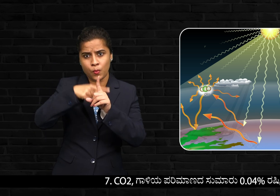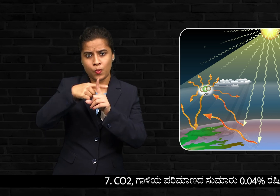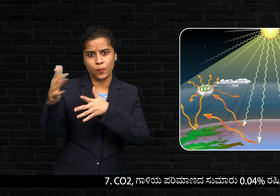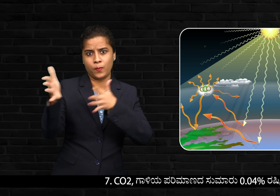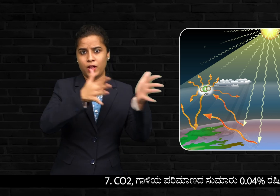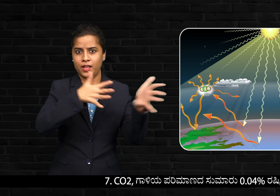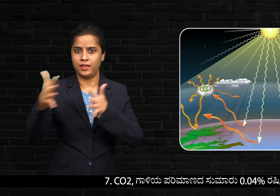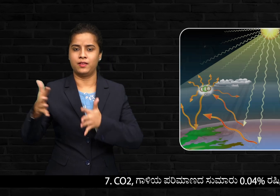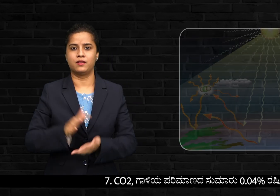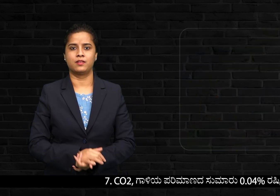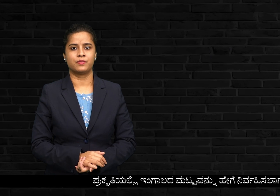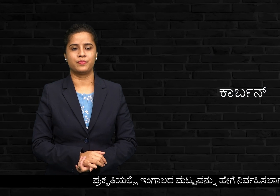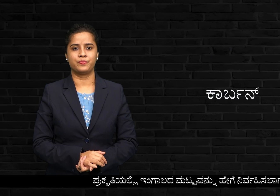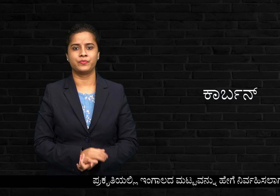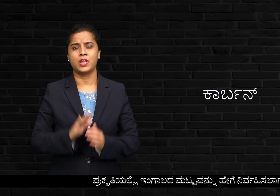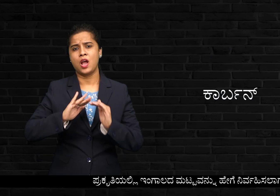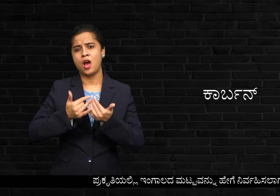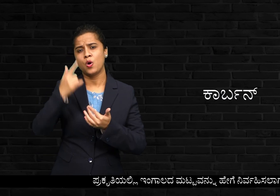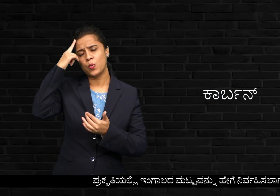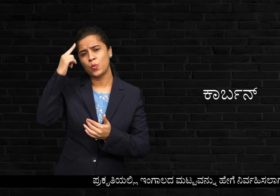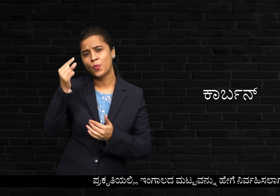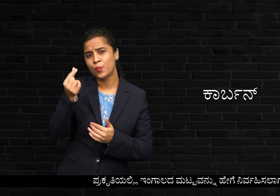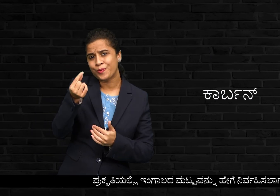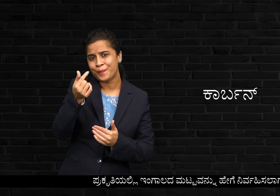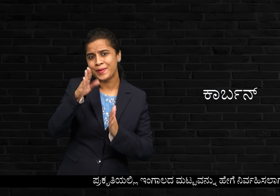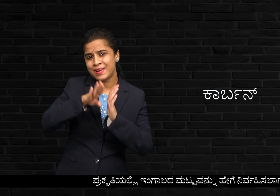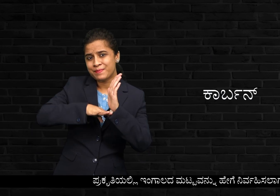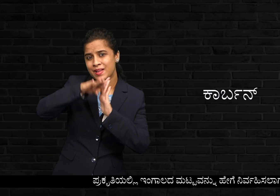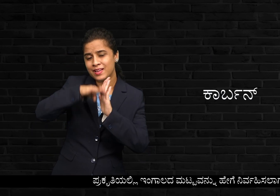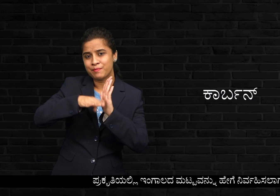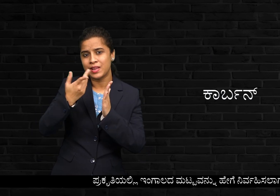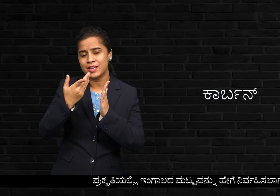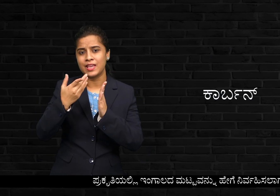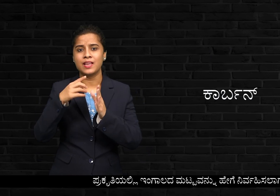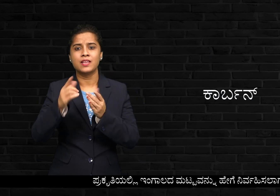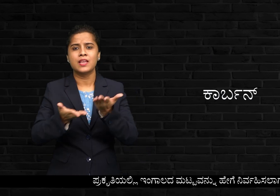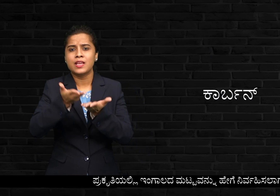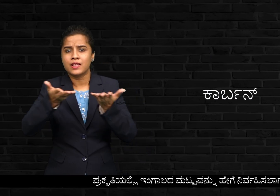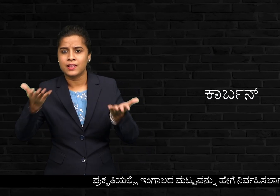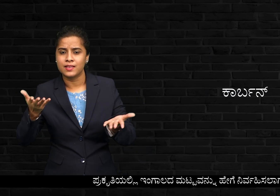0.04% ರಷ್ಟಿದೆ. ಇಂಗಾಲದ ಮಟ್ಟವನ್ನ ಪ್ರಕೃತಿಯಲ್ಲಿ ಹೇಗೆ ನಿರ್ವಹಿಸಲಾಗುತ್ತೆ?